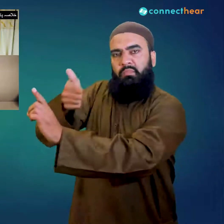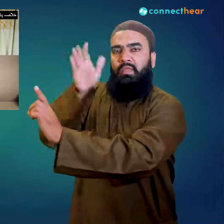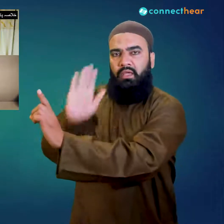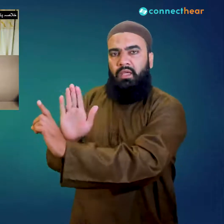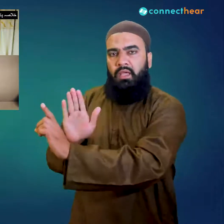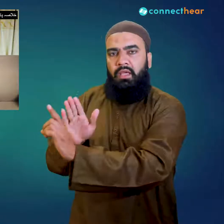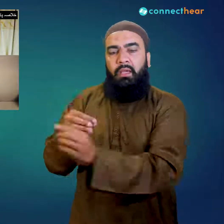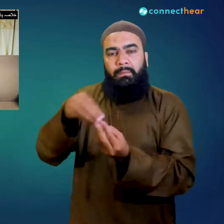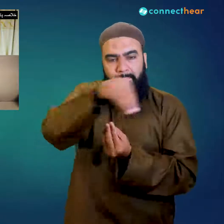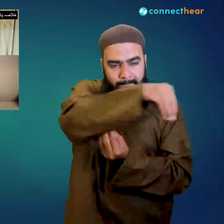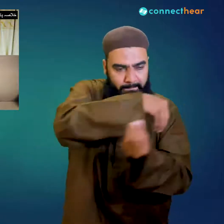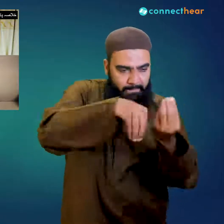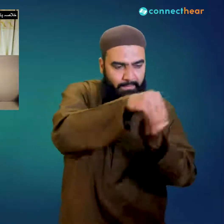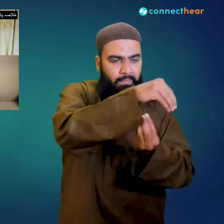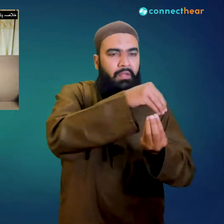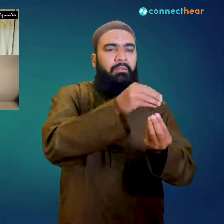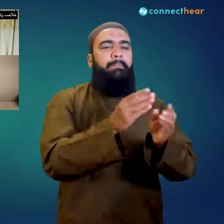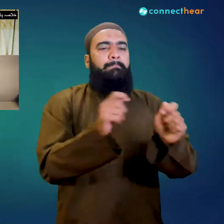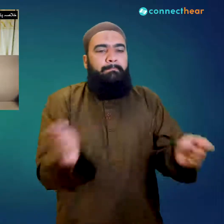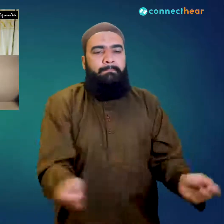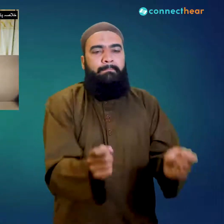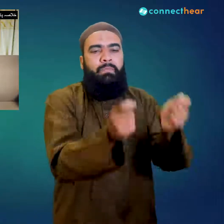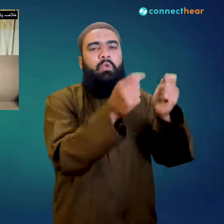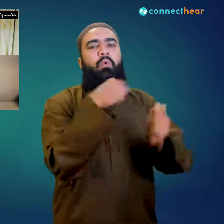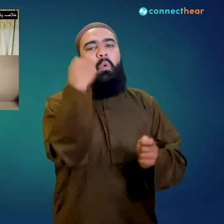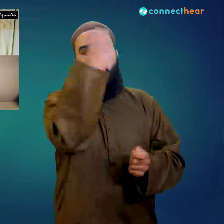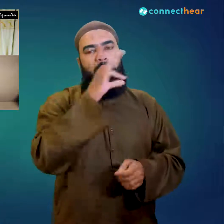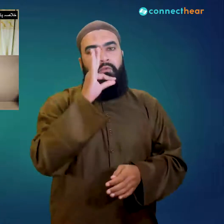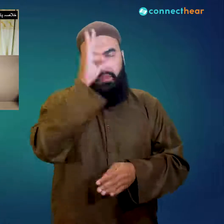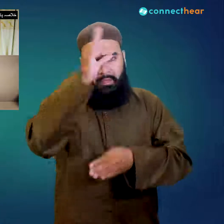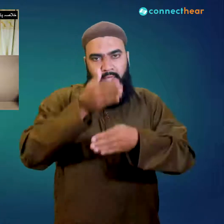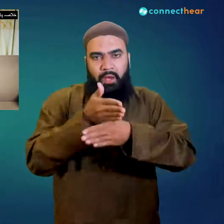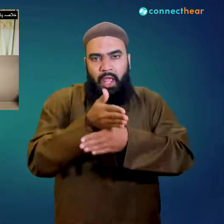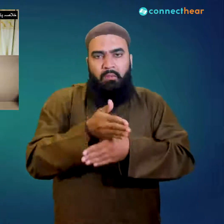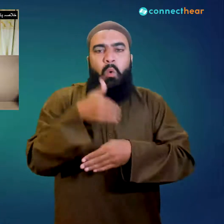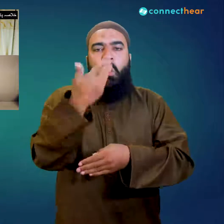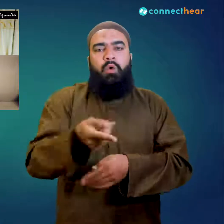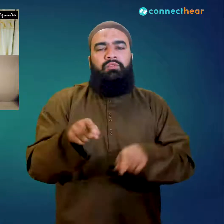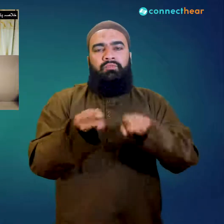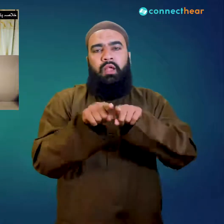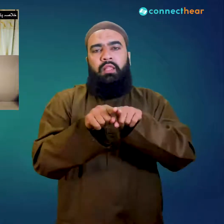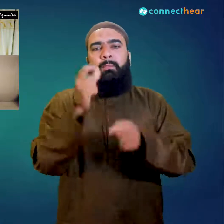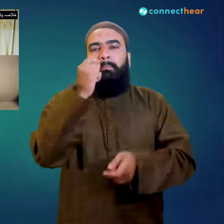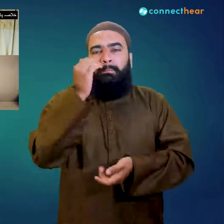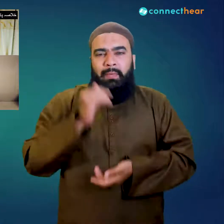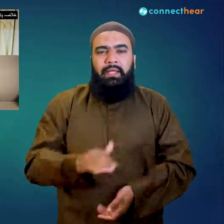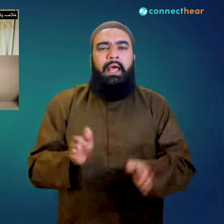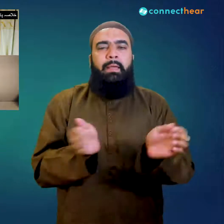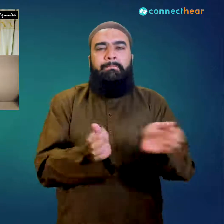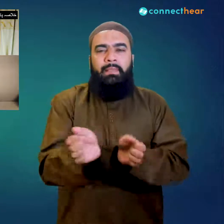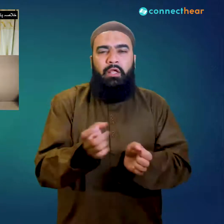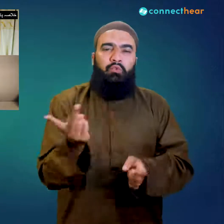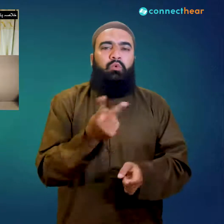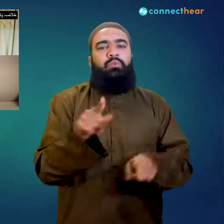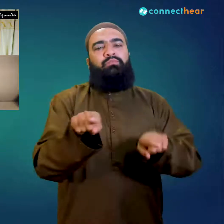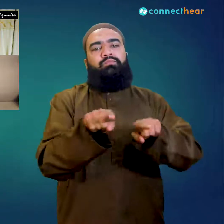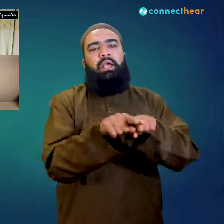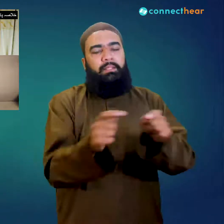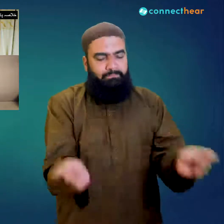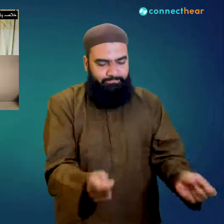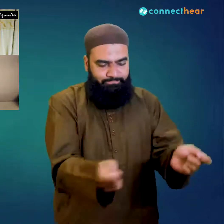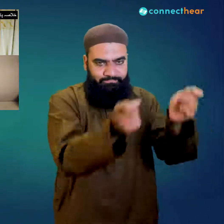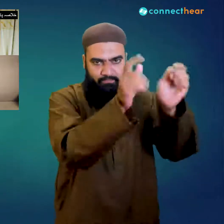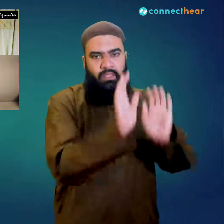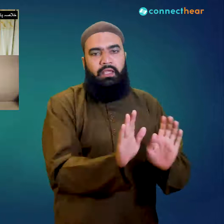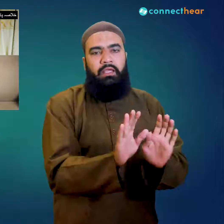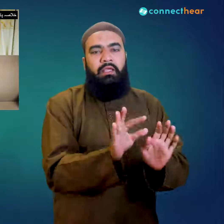حضرت ابراہیم علیہ السلام نے فرمائی تھی، اور حضرت ابراہیم علیہ السلام آپ صلی اللہ علیہ وسلم